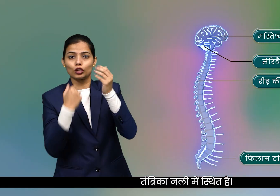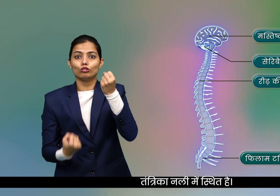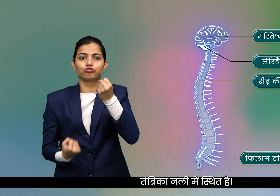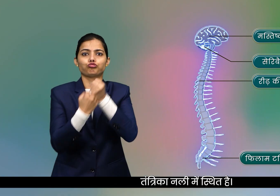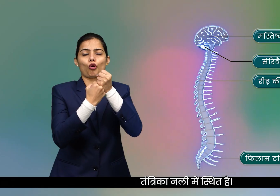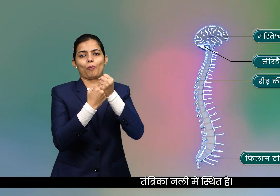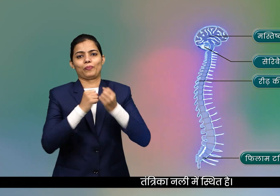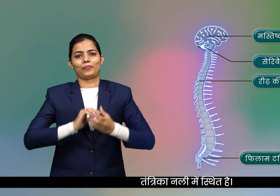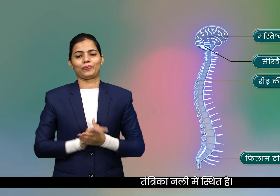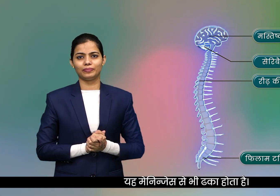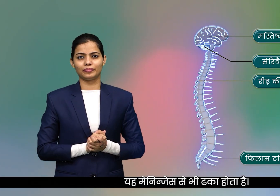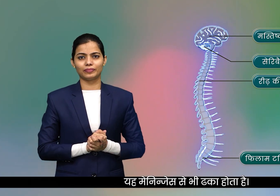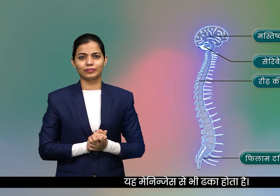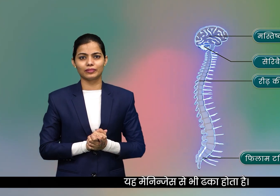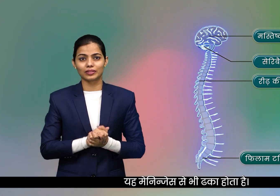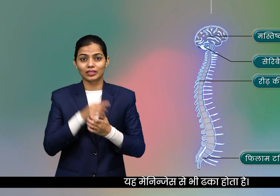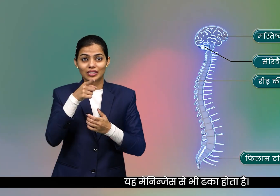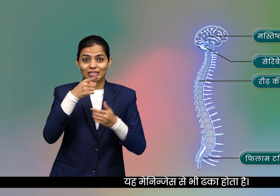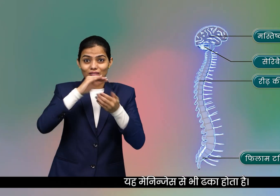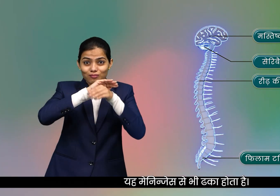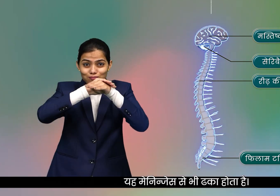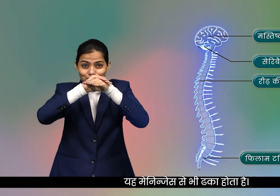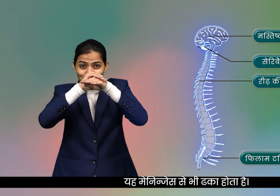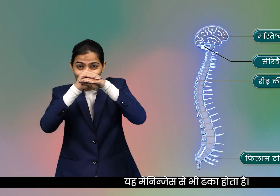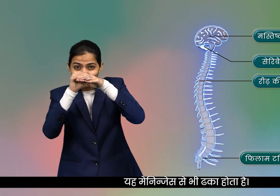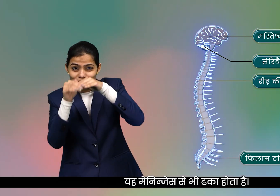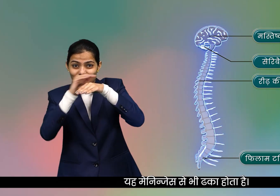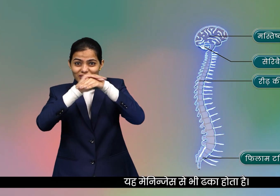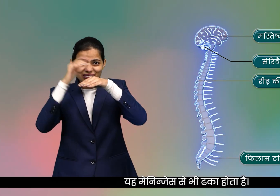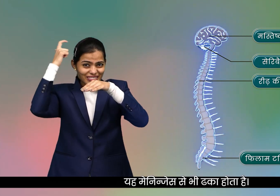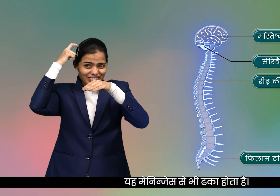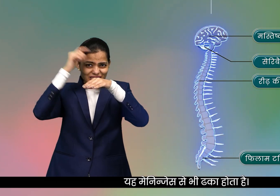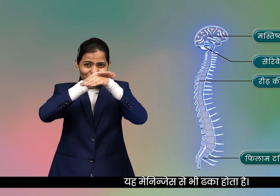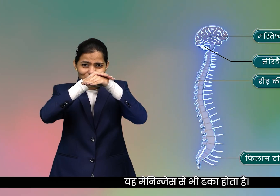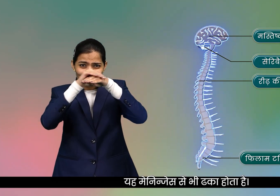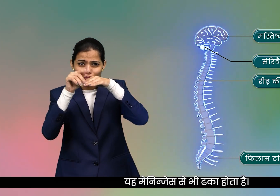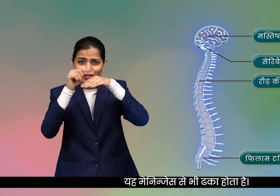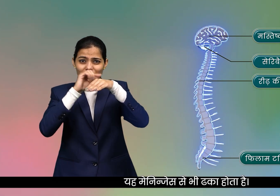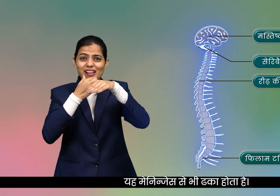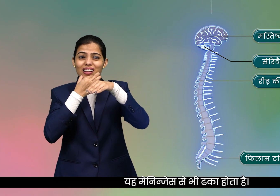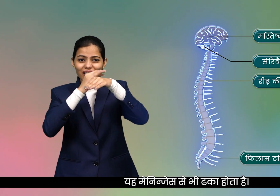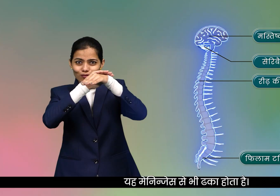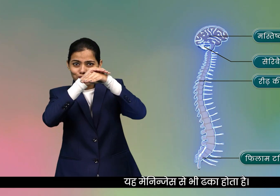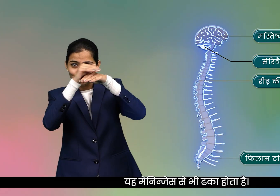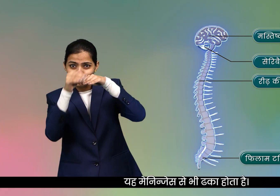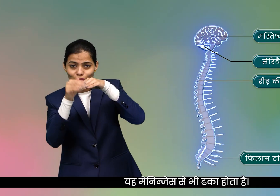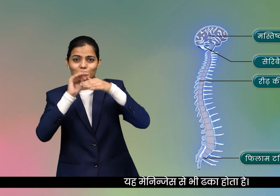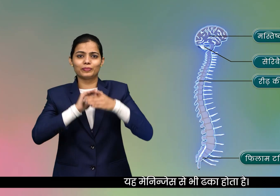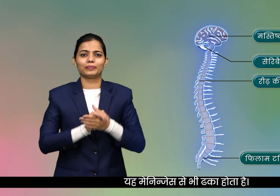यह मेनिंजेस से भी ढका होता